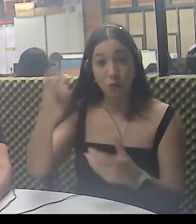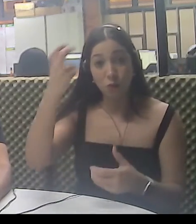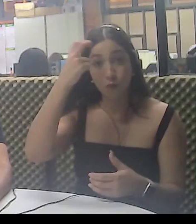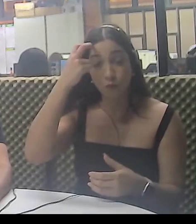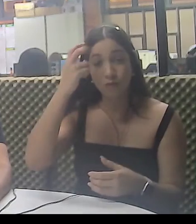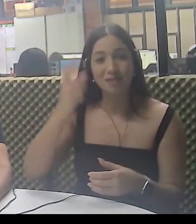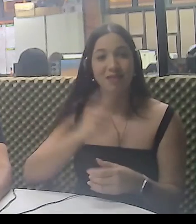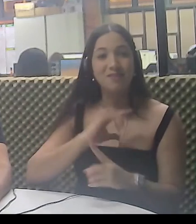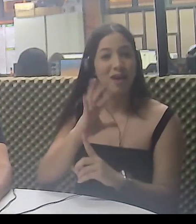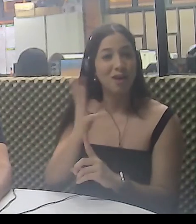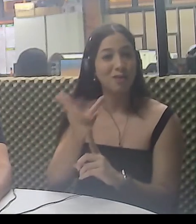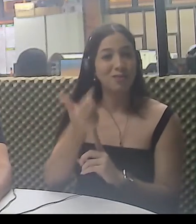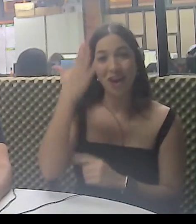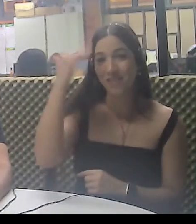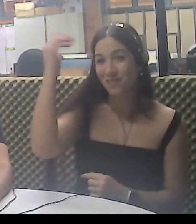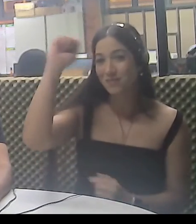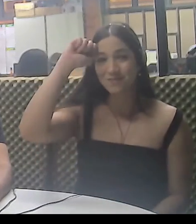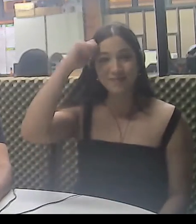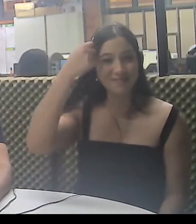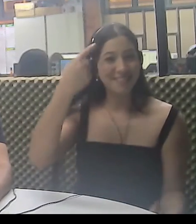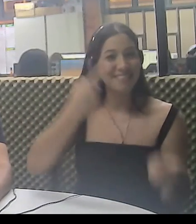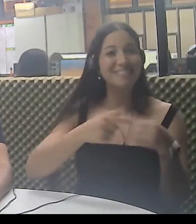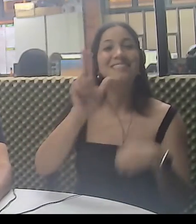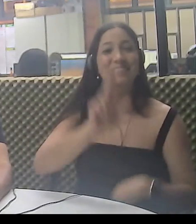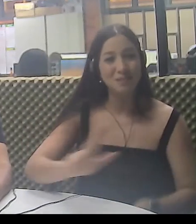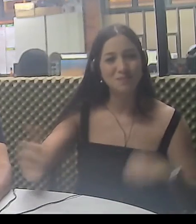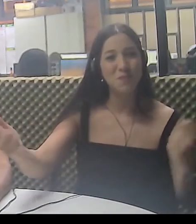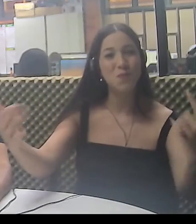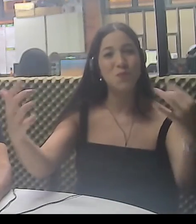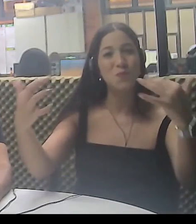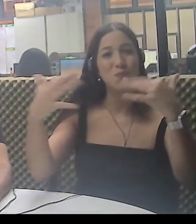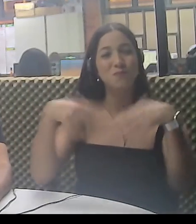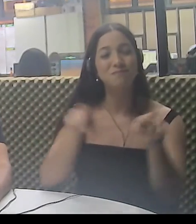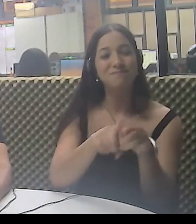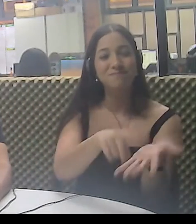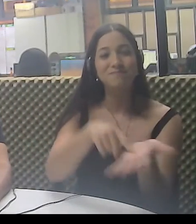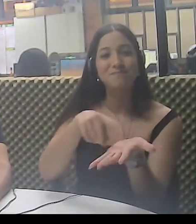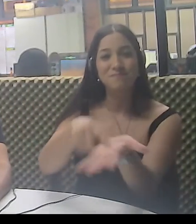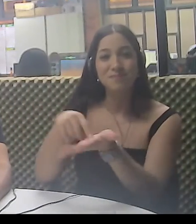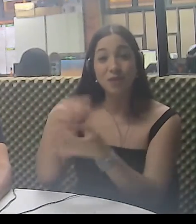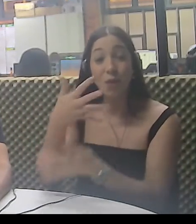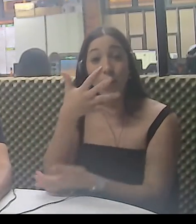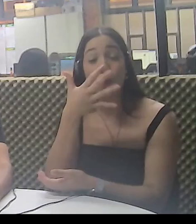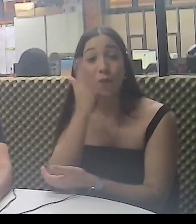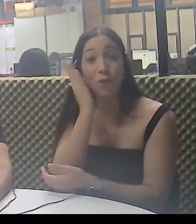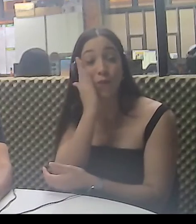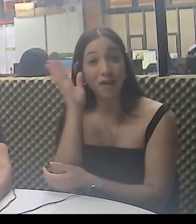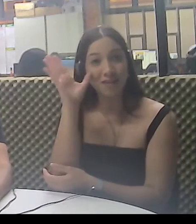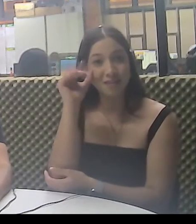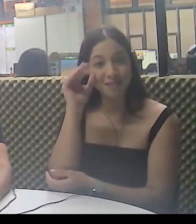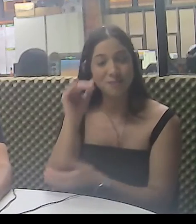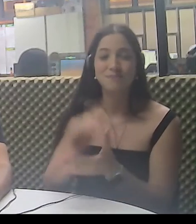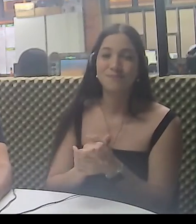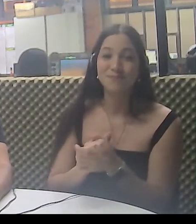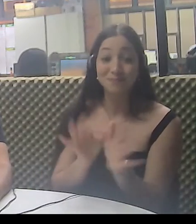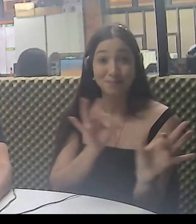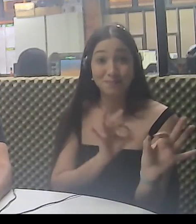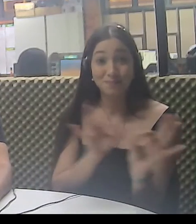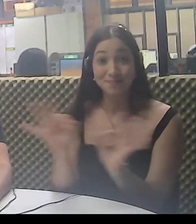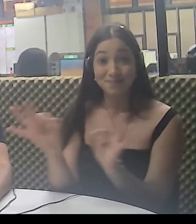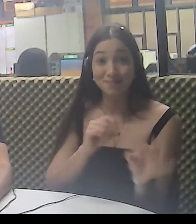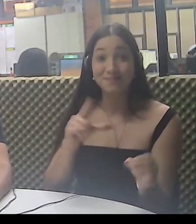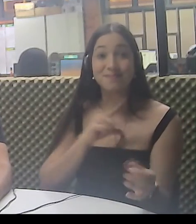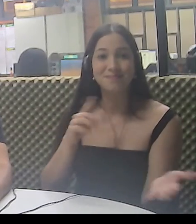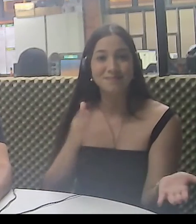recebeu artistas, celebridades negras da cidade e região e demais convidados que apreciaram a solenidade. A programação contou